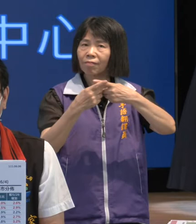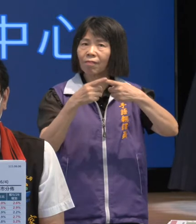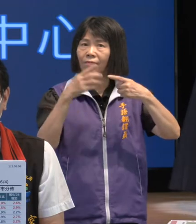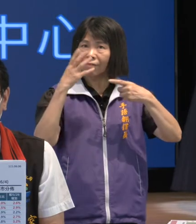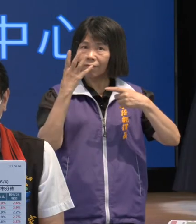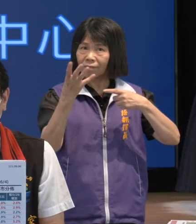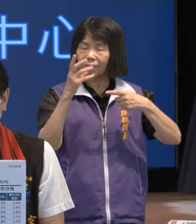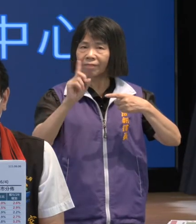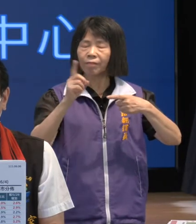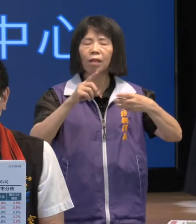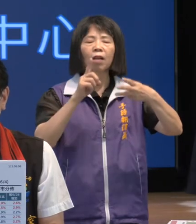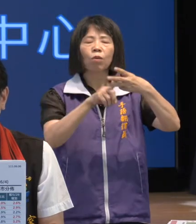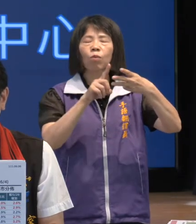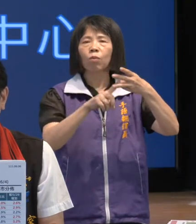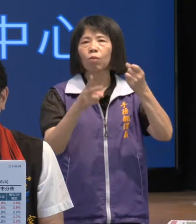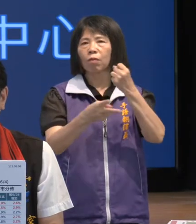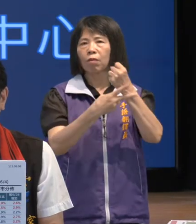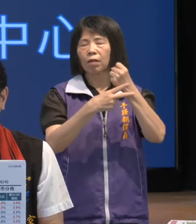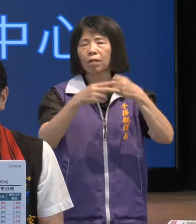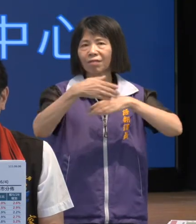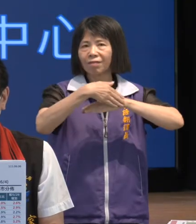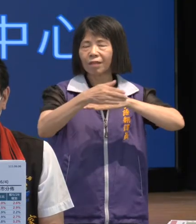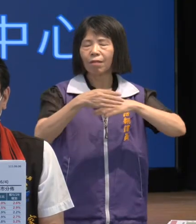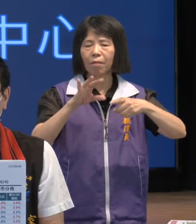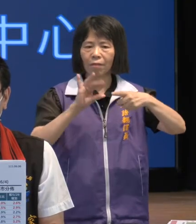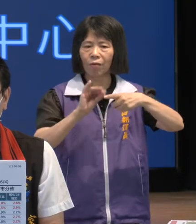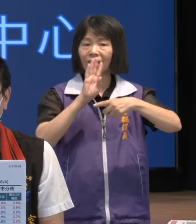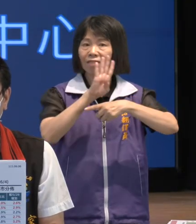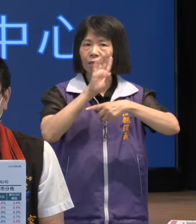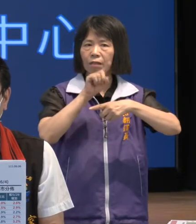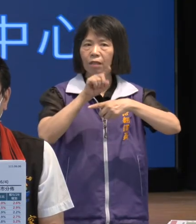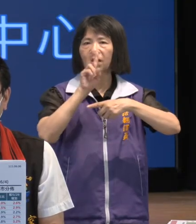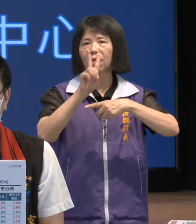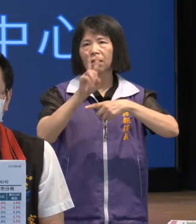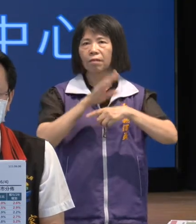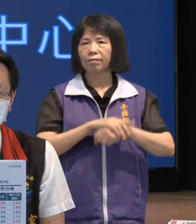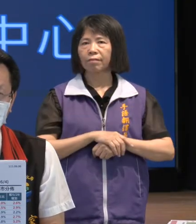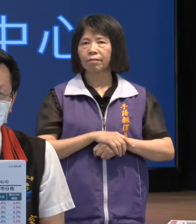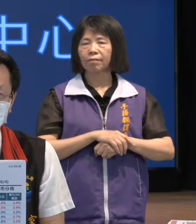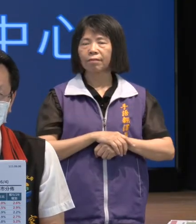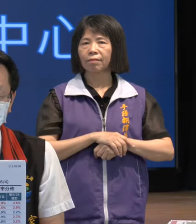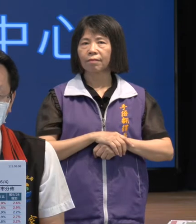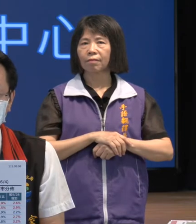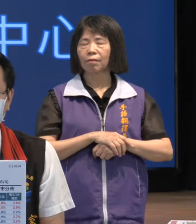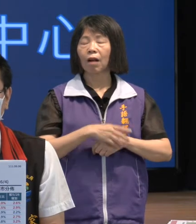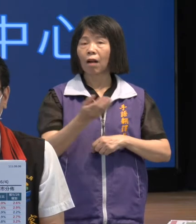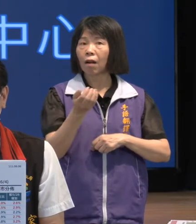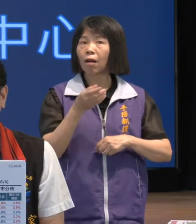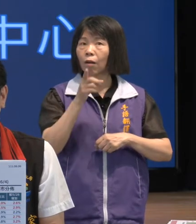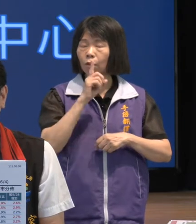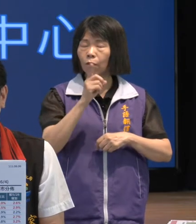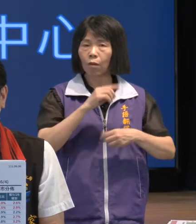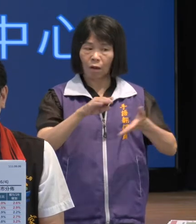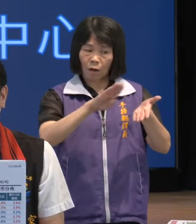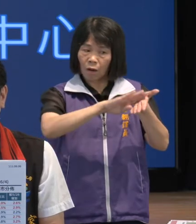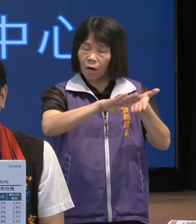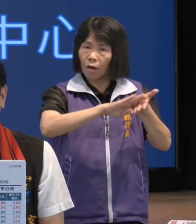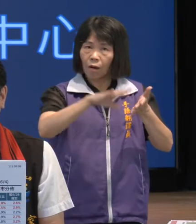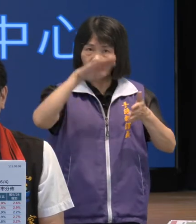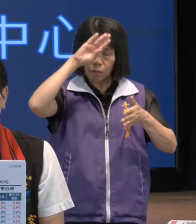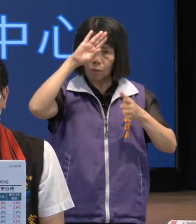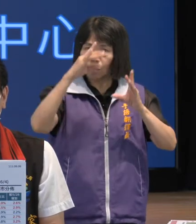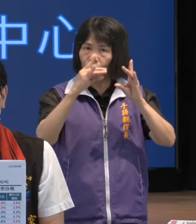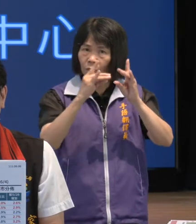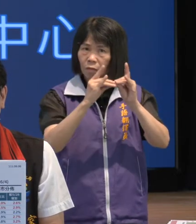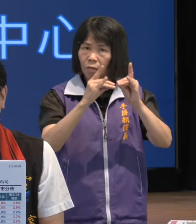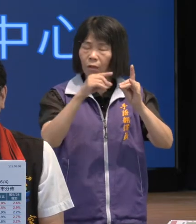是玉里镇，4.2%。玉里镇4.2%哈，所以我刚才为什么说我们南区的病床、专职病